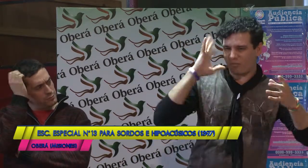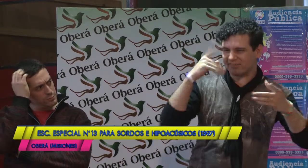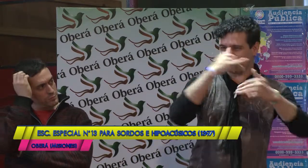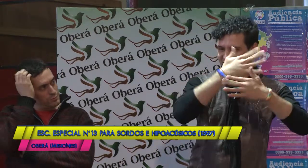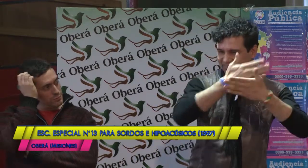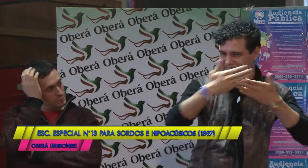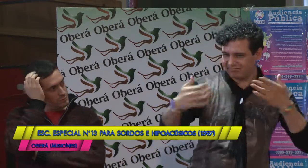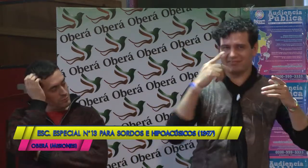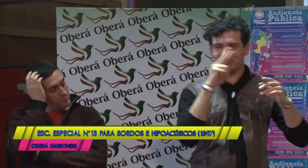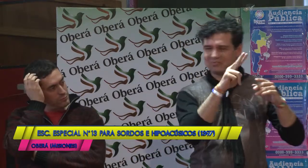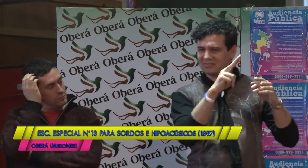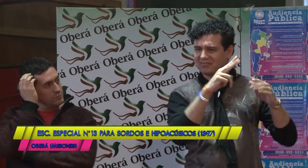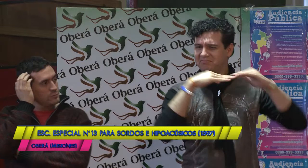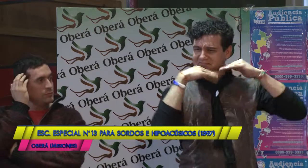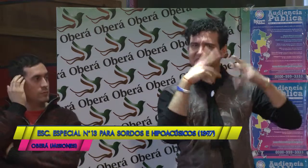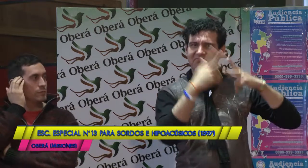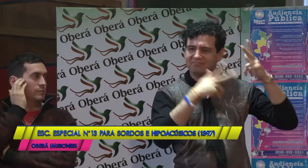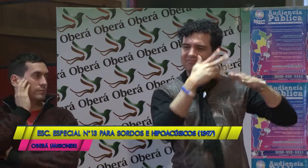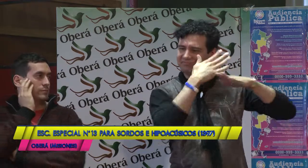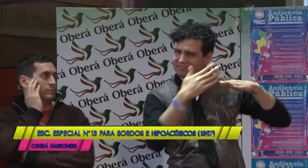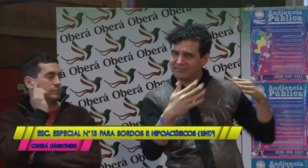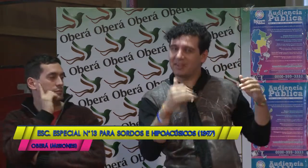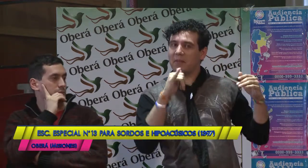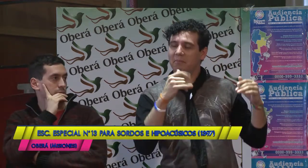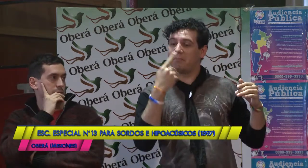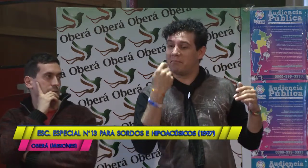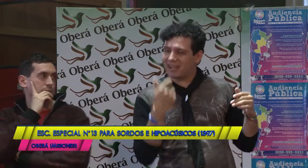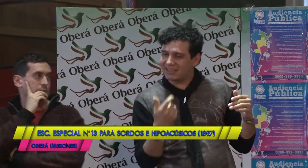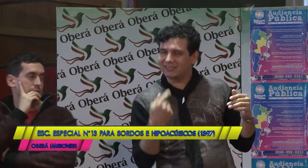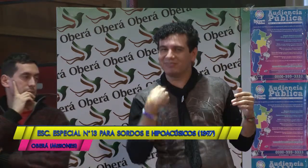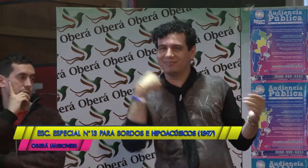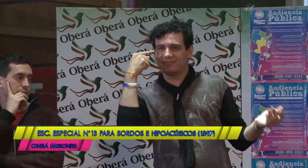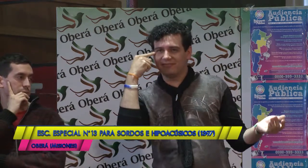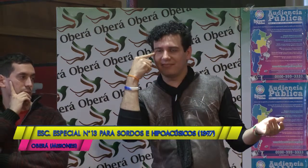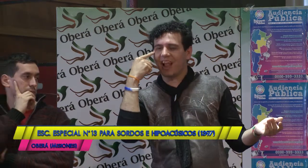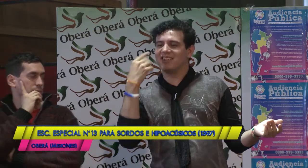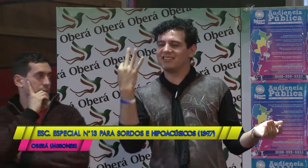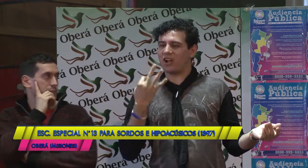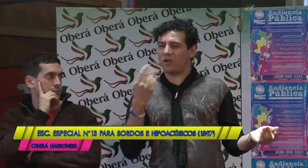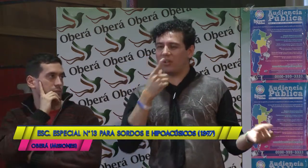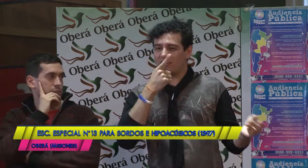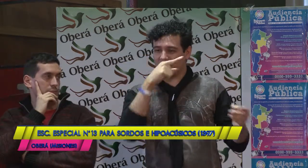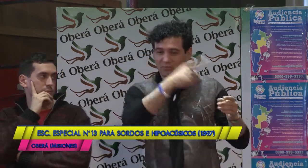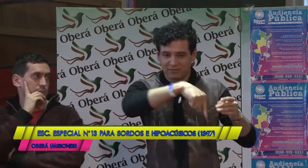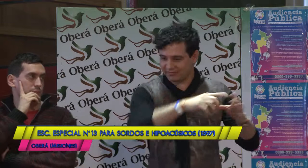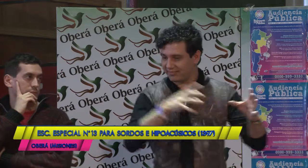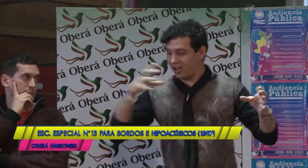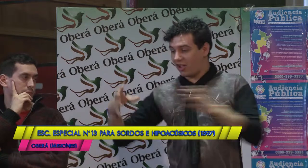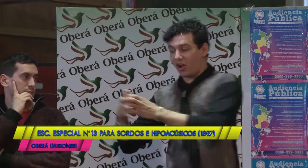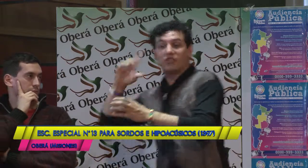Ustedes vinieron hablando de cuestiones acerca de personas que... los medios de comunicación y esos